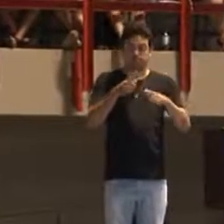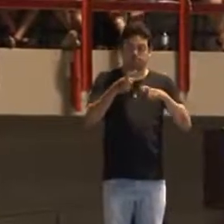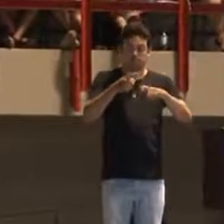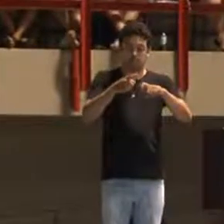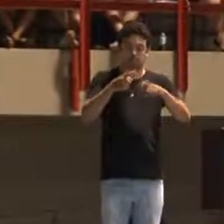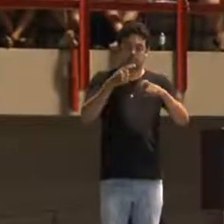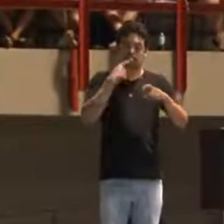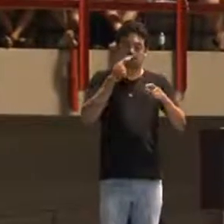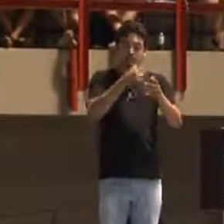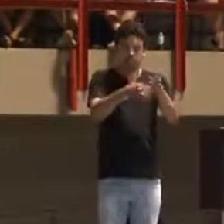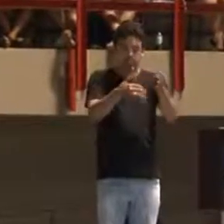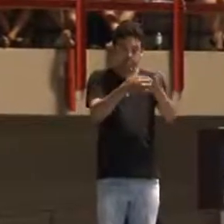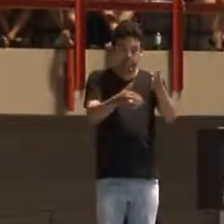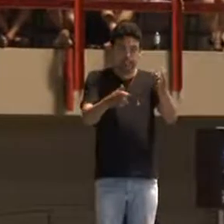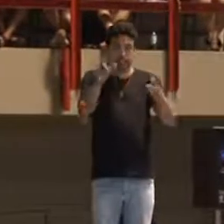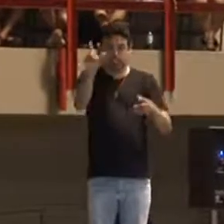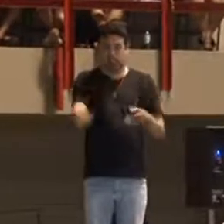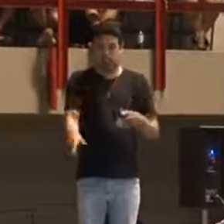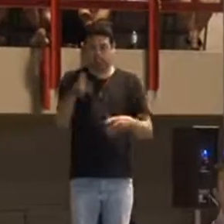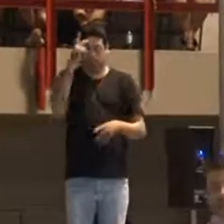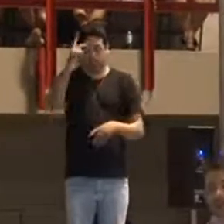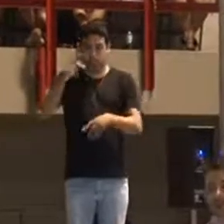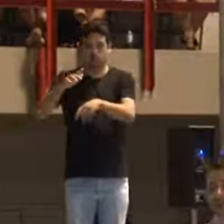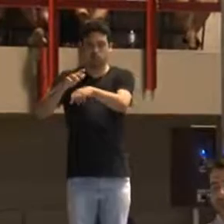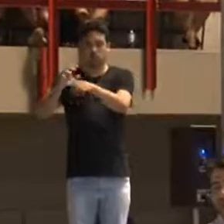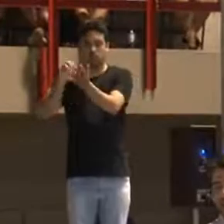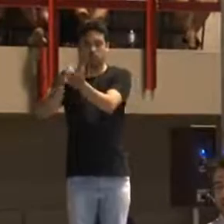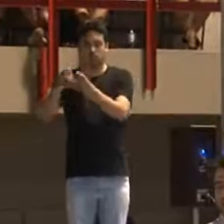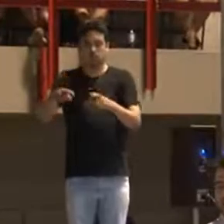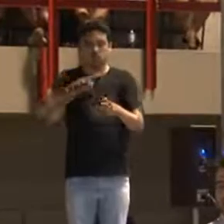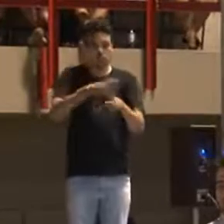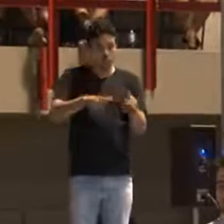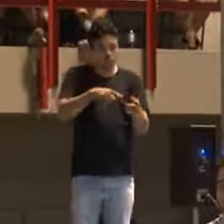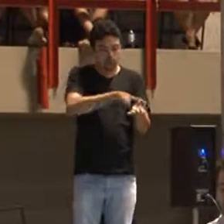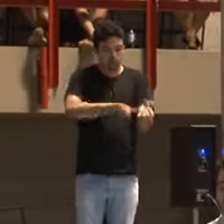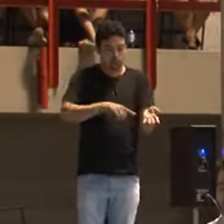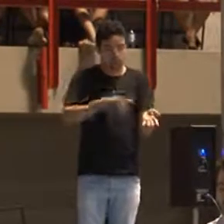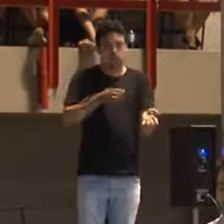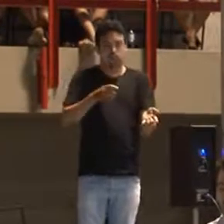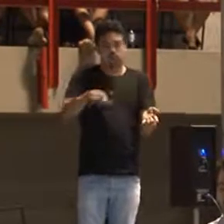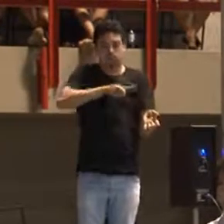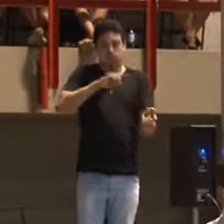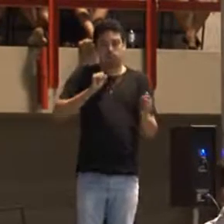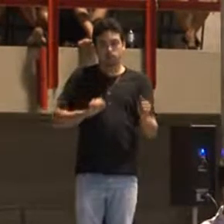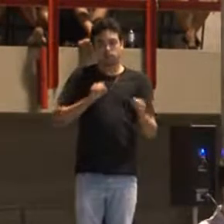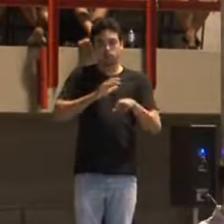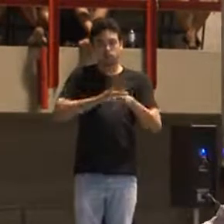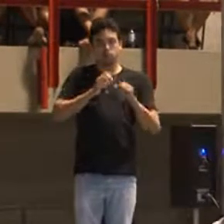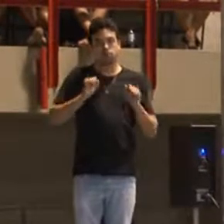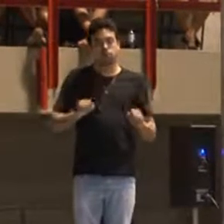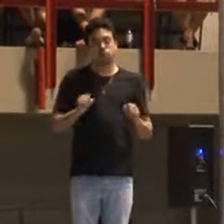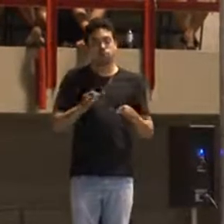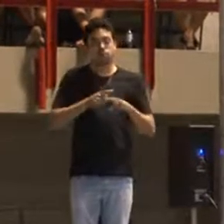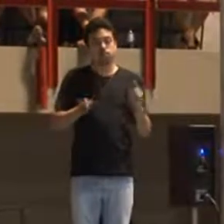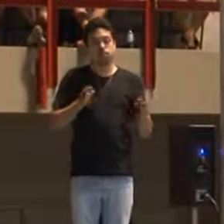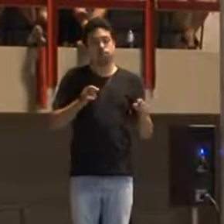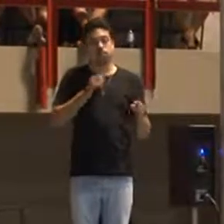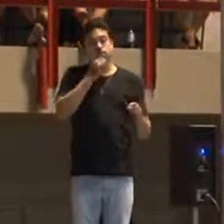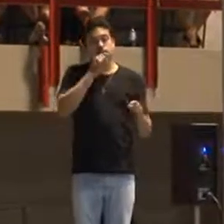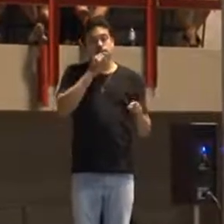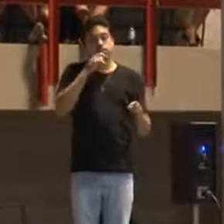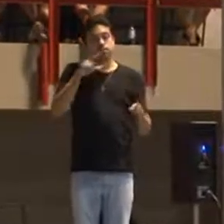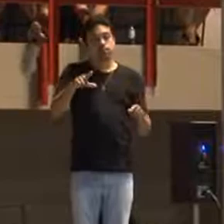um material infectado pelo sangue de uma pessoa com AIDS. Eu posso ter AIDS? Pode. Poder pode. Mas em